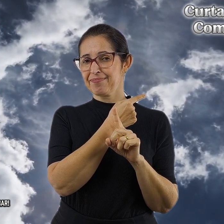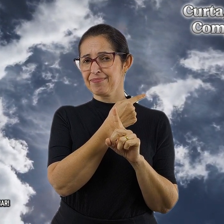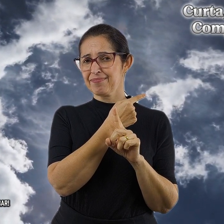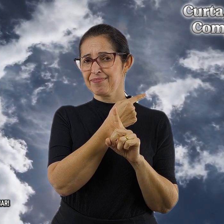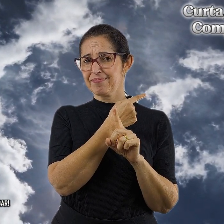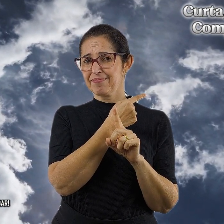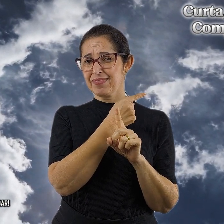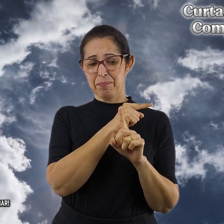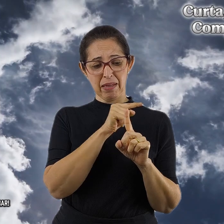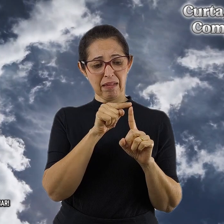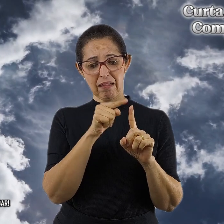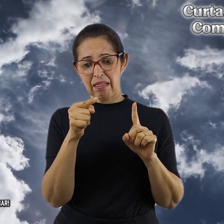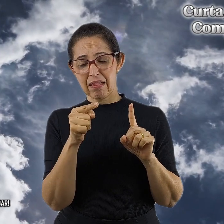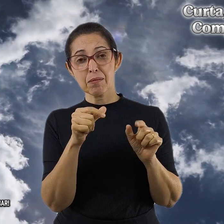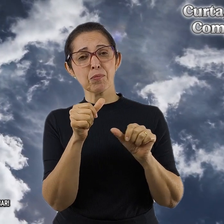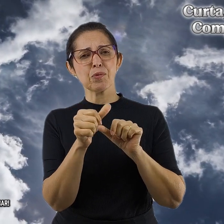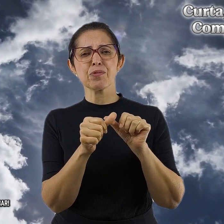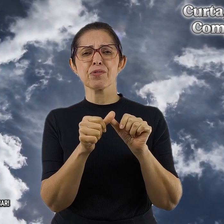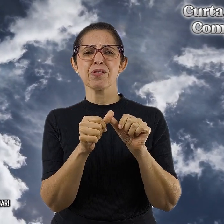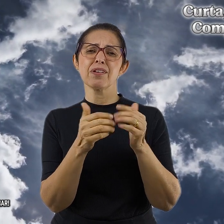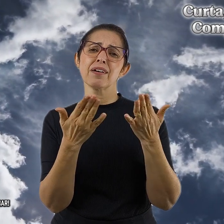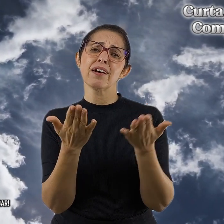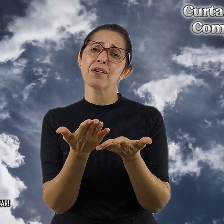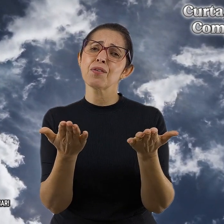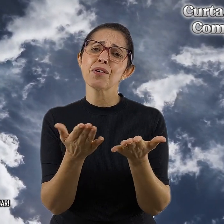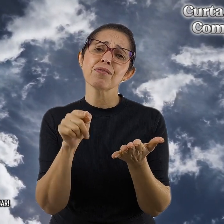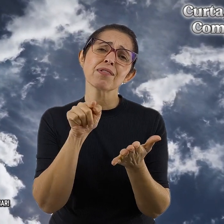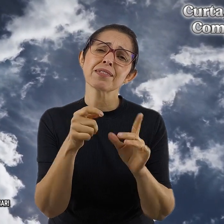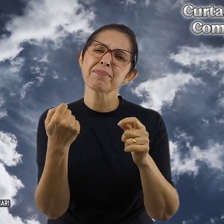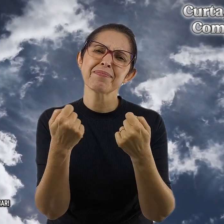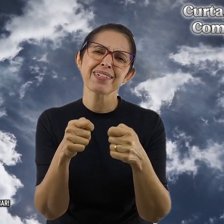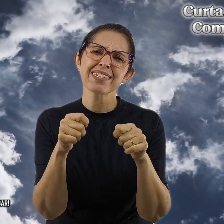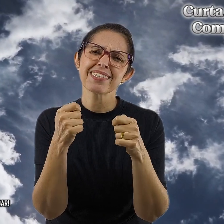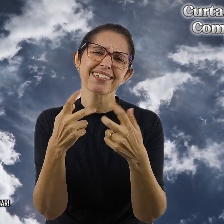Nós precisamos sentir essa necessidade.